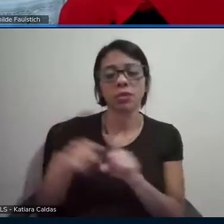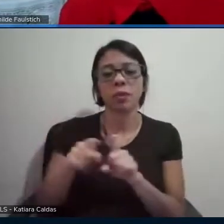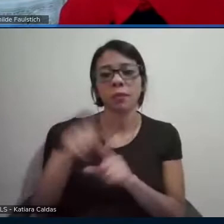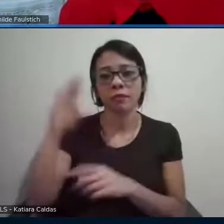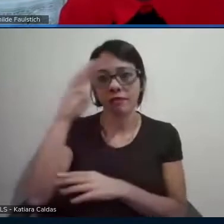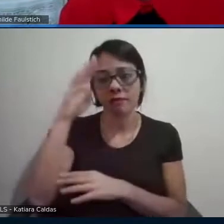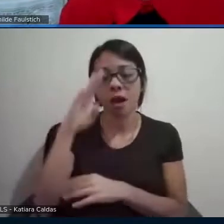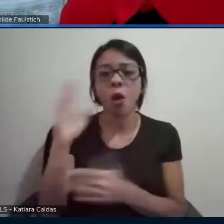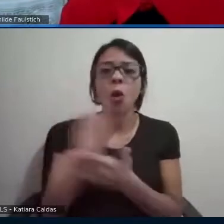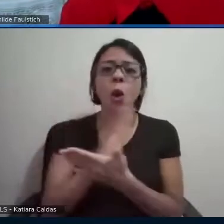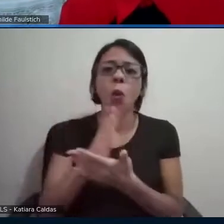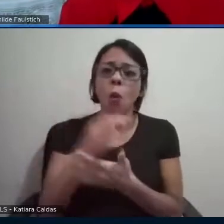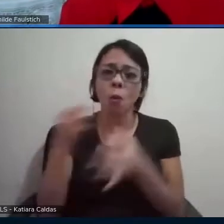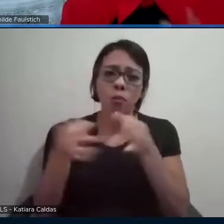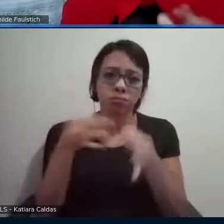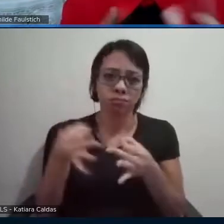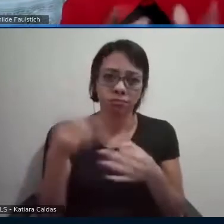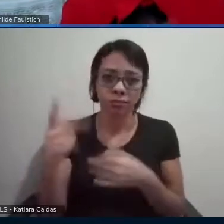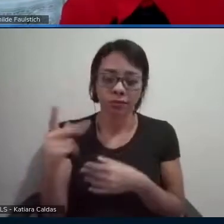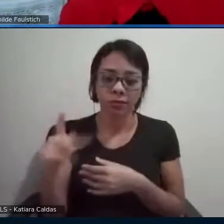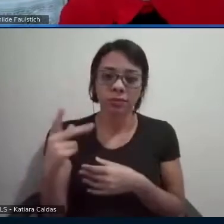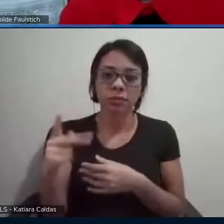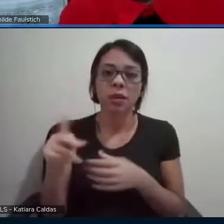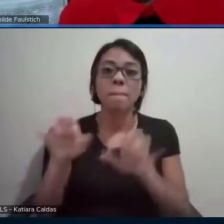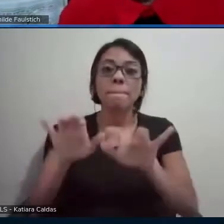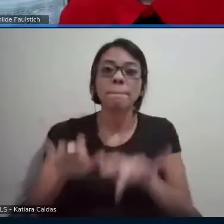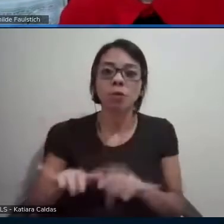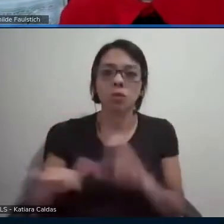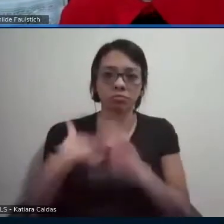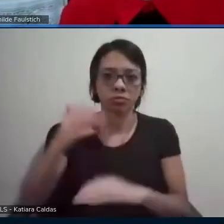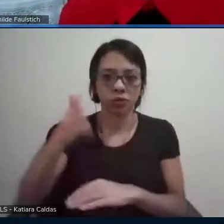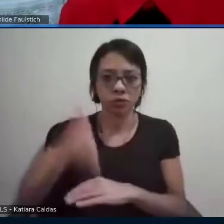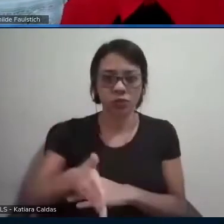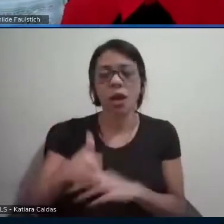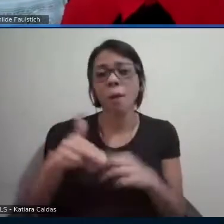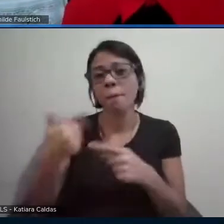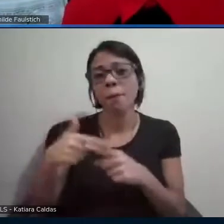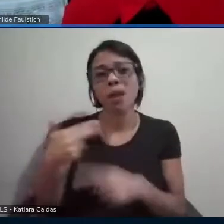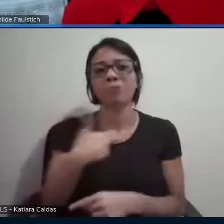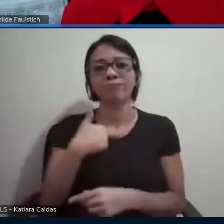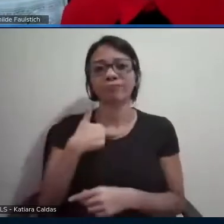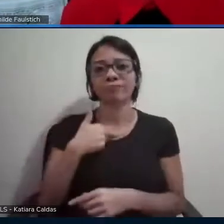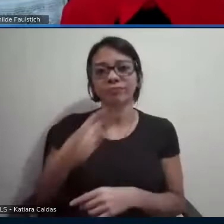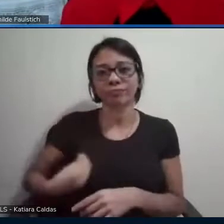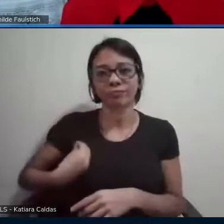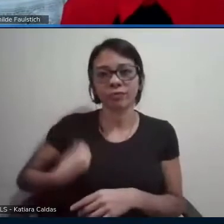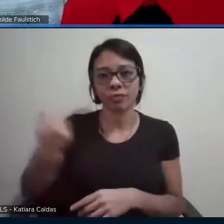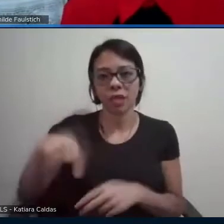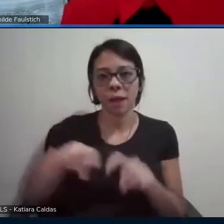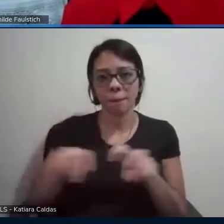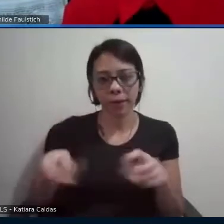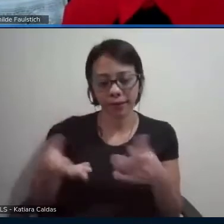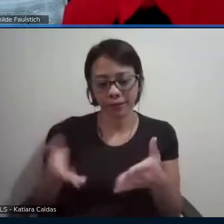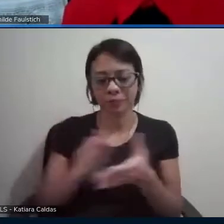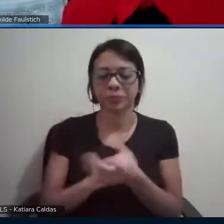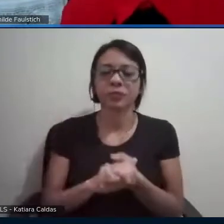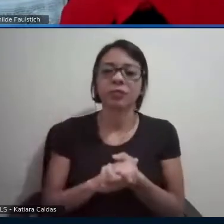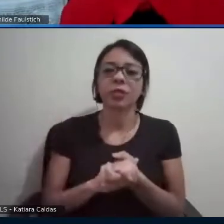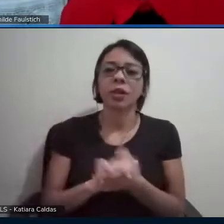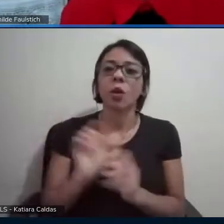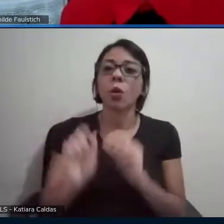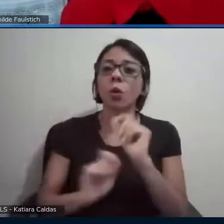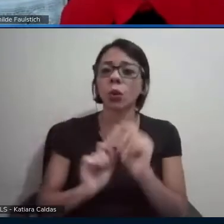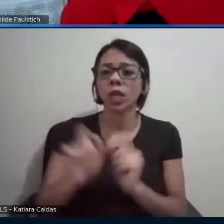as observações por escrito, né, porque ela não poderia estar presente. E o que